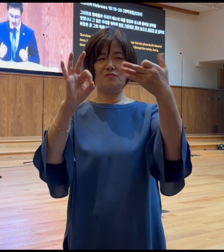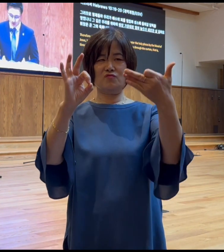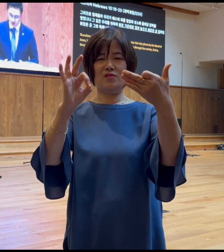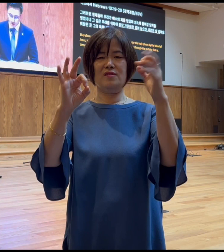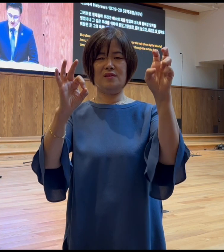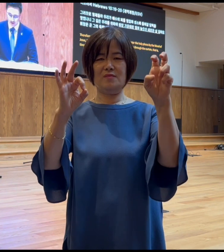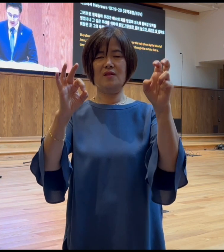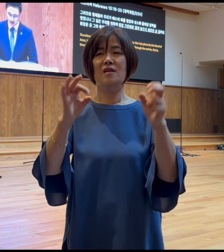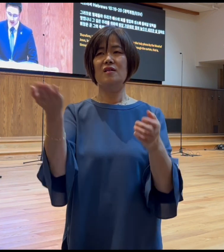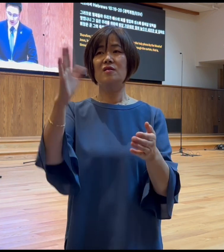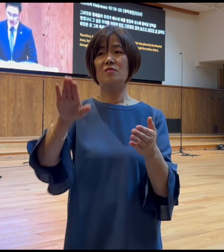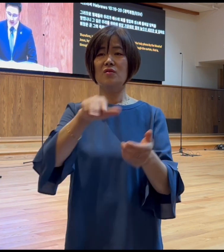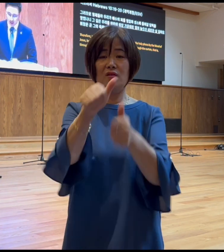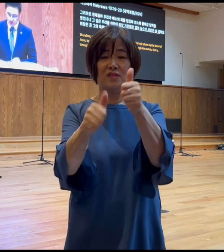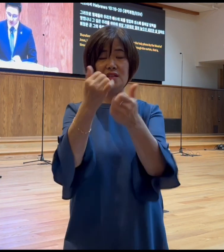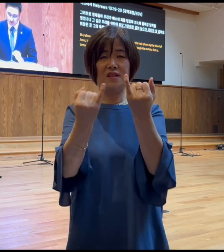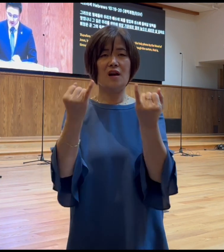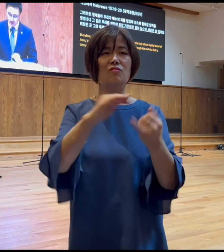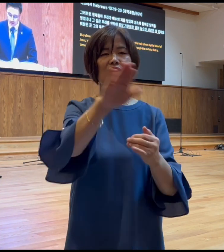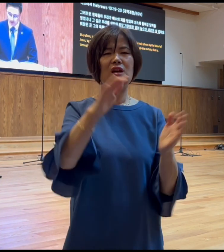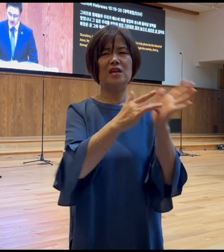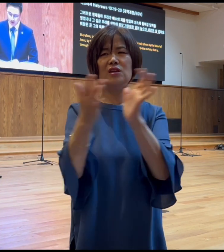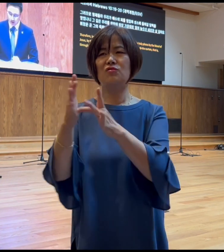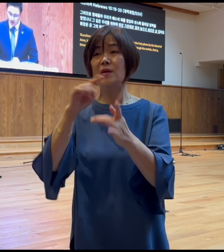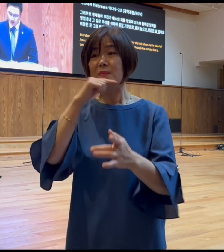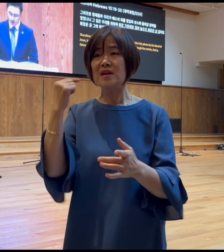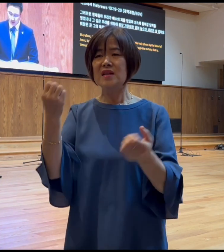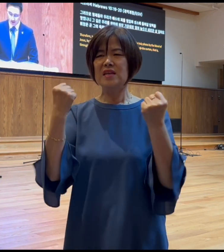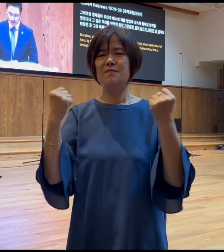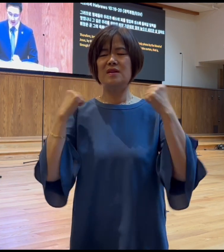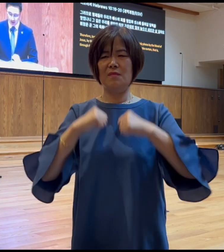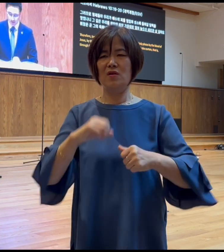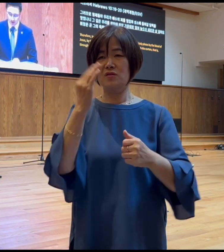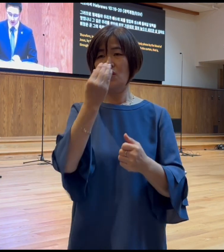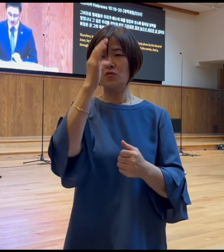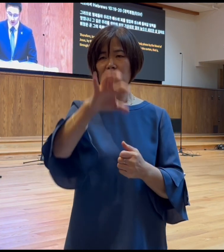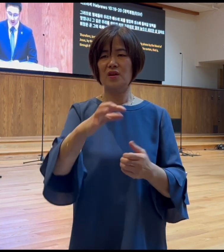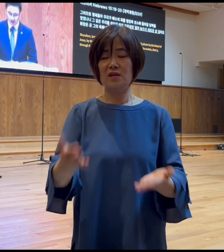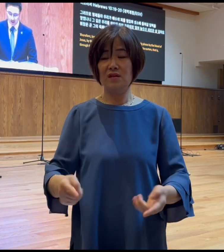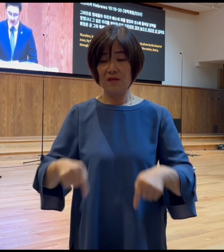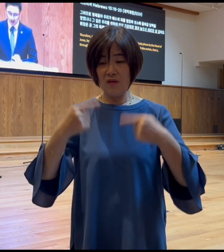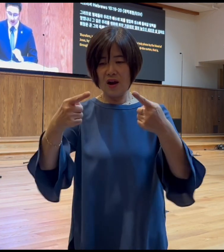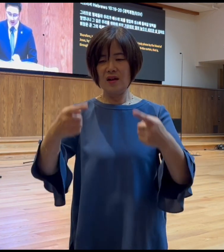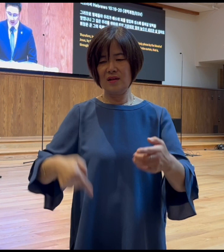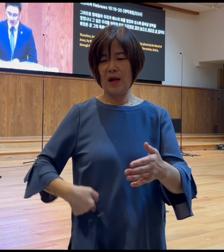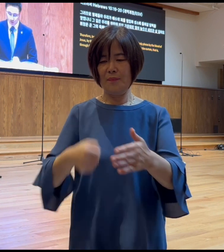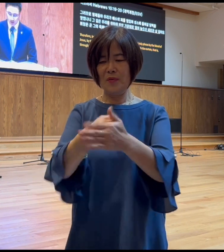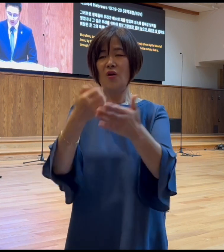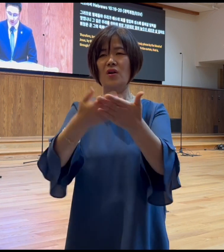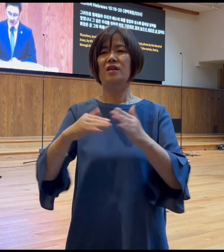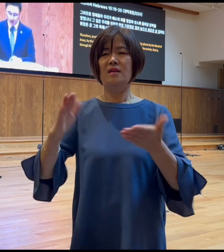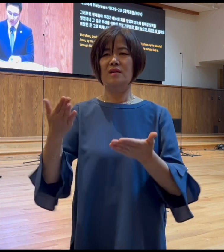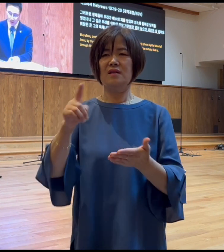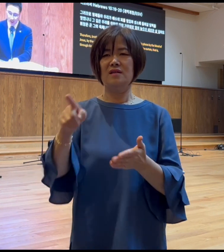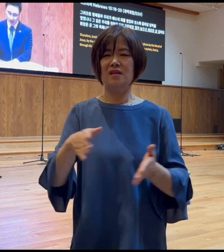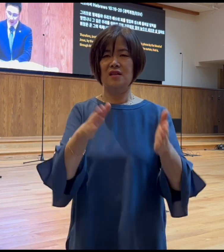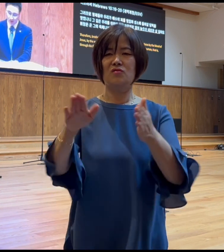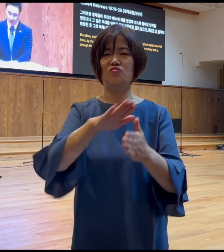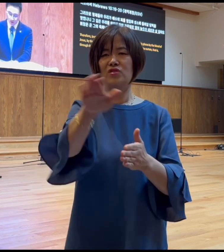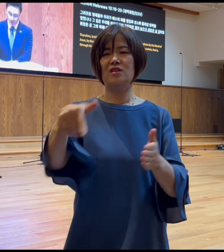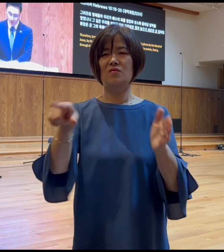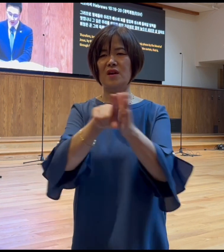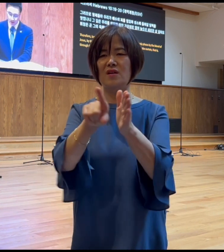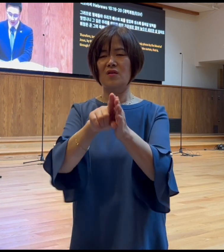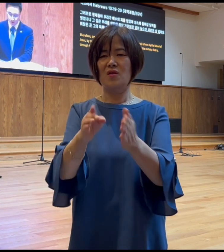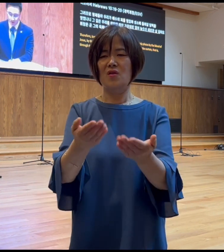말씀입니다. 그러므로 형제들아, 우리가 예수의 피를 힘입어 성소에 들어갈 담력을 얻었나니 그 길은 우리를 위하여 휘장